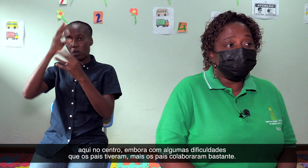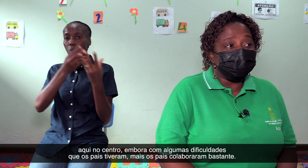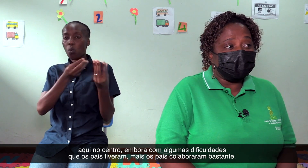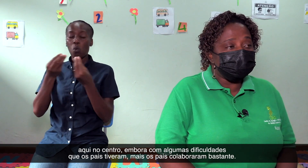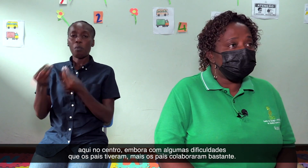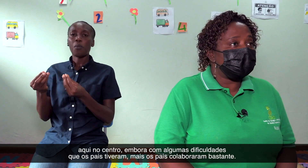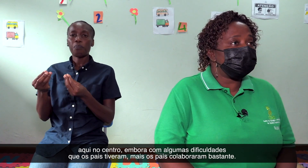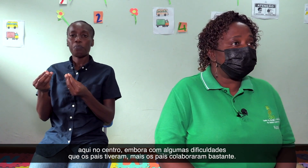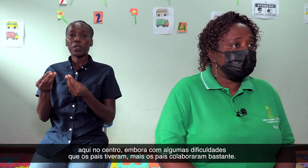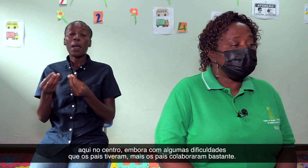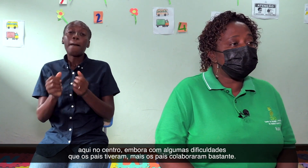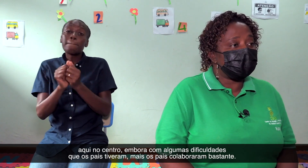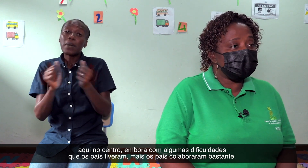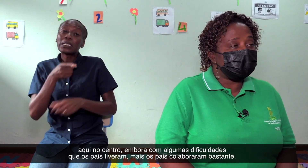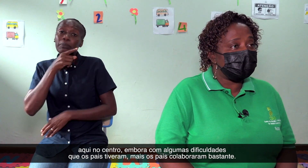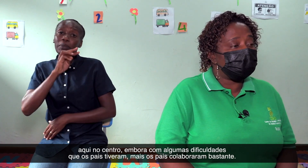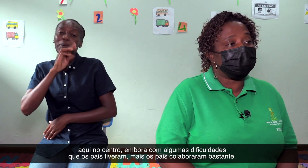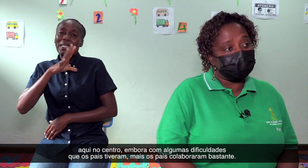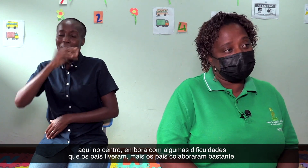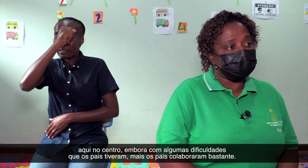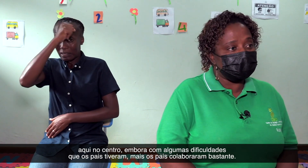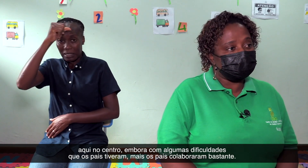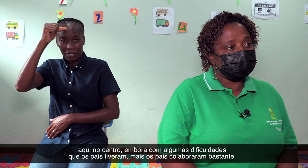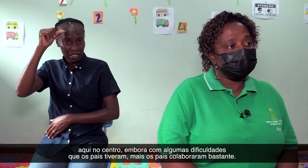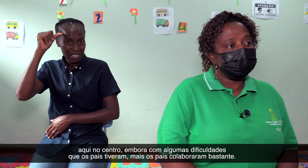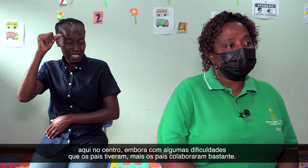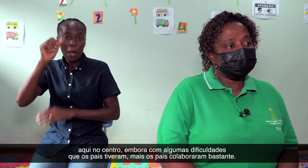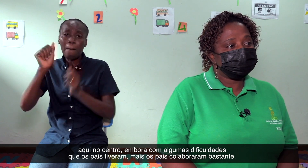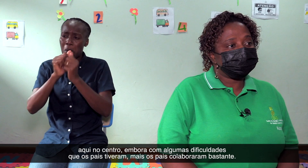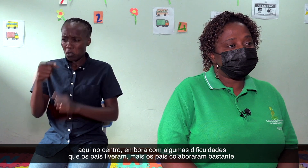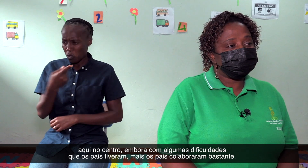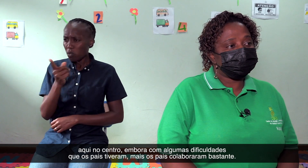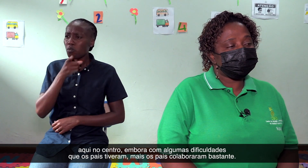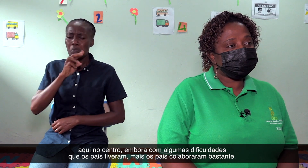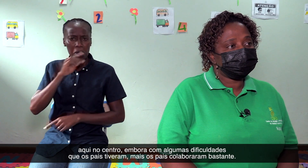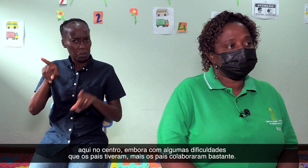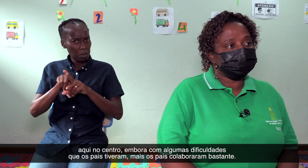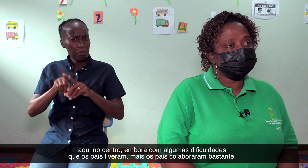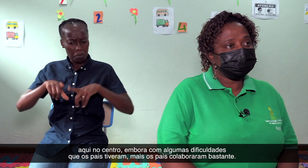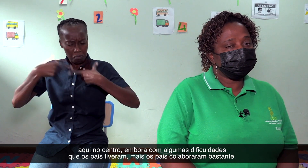algumas dificuldades que os pais tiveram, mas os pais também colaboraram bastante.